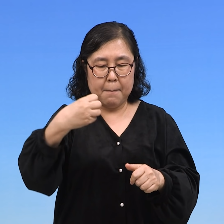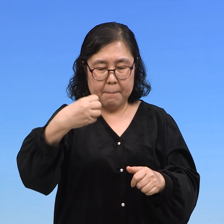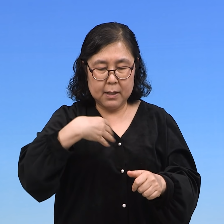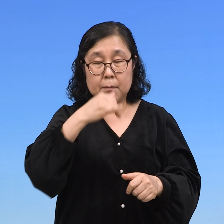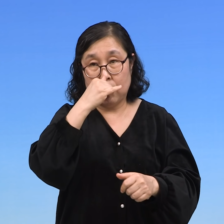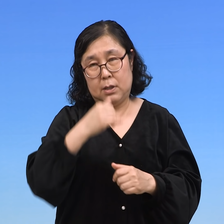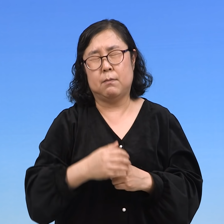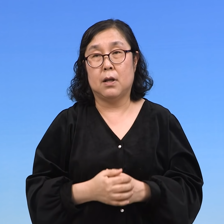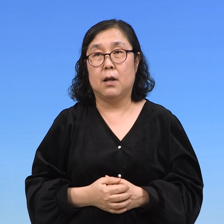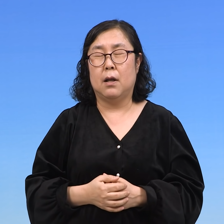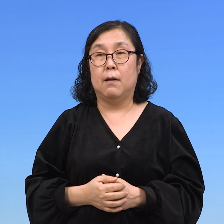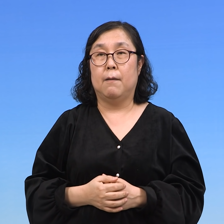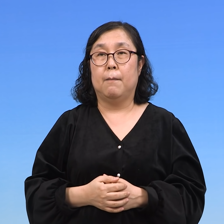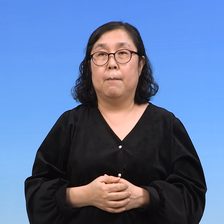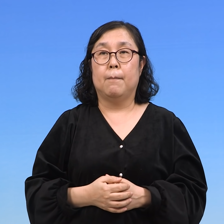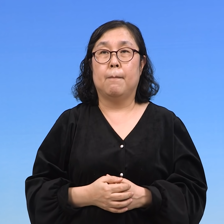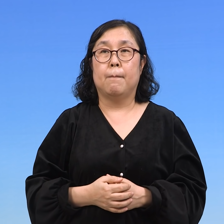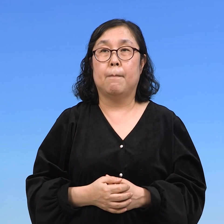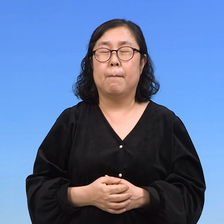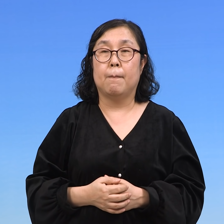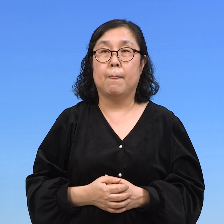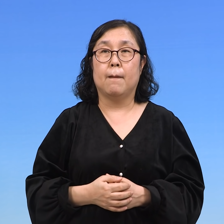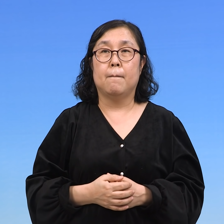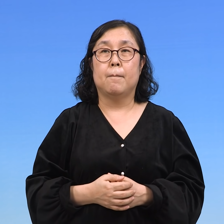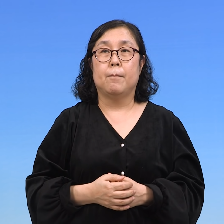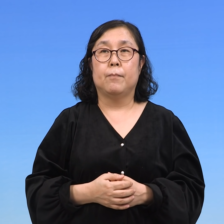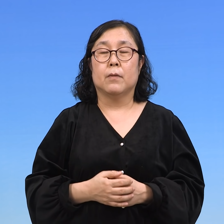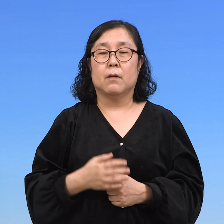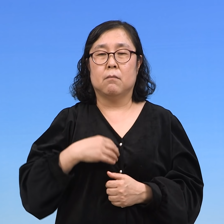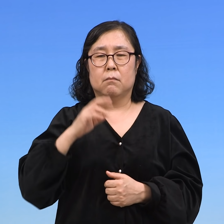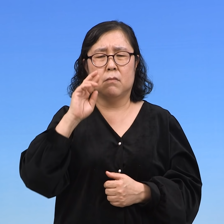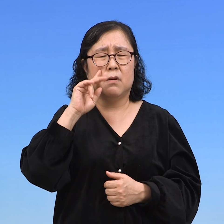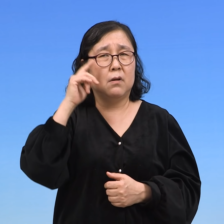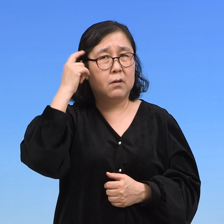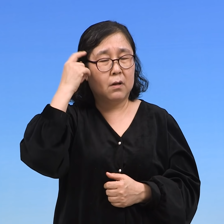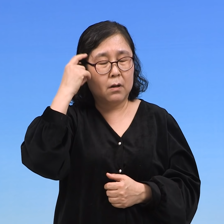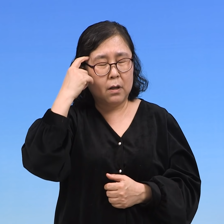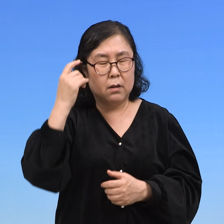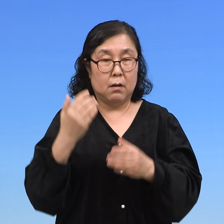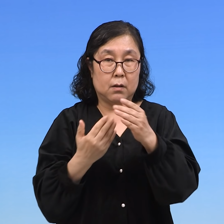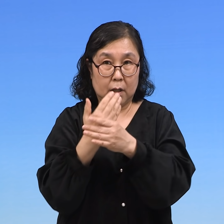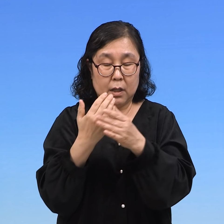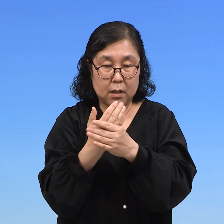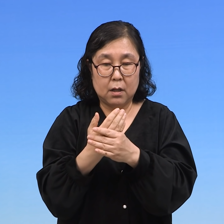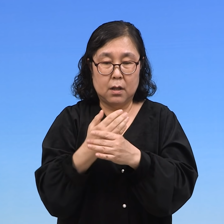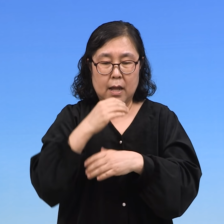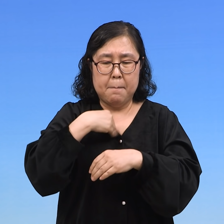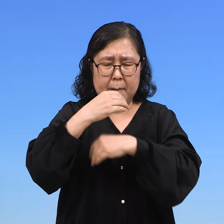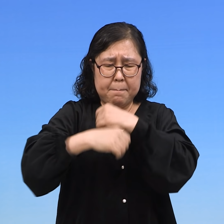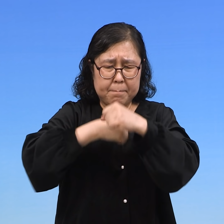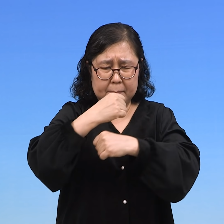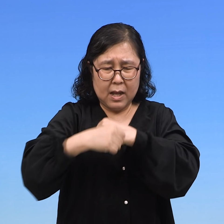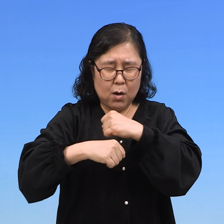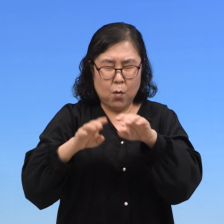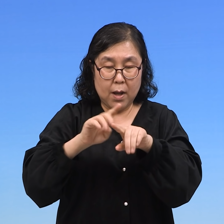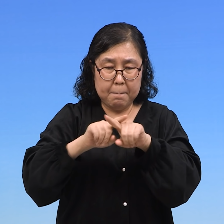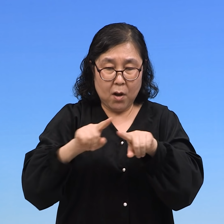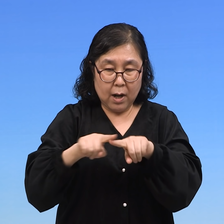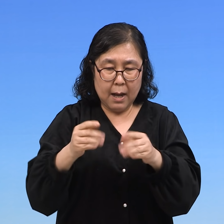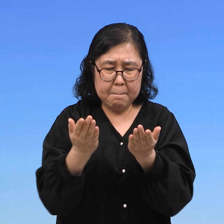오늘 우리의 이 편견에서 나오는 제멋대로의 판단 그래서 자기가 모르는